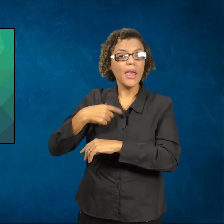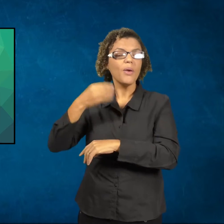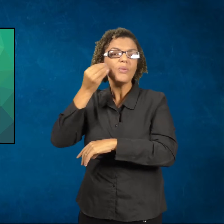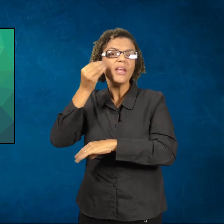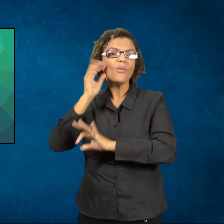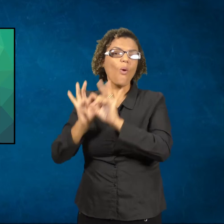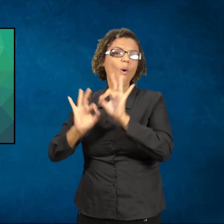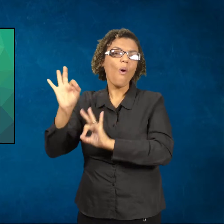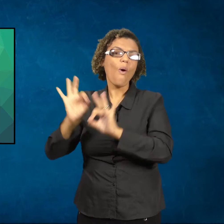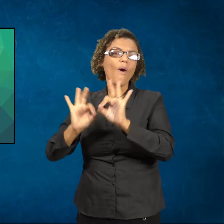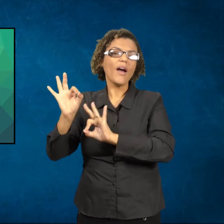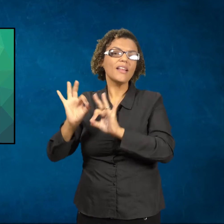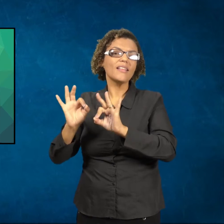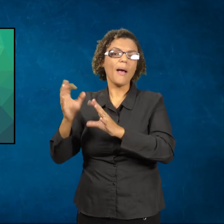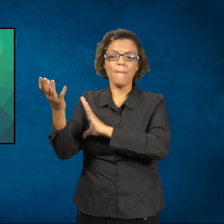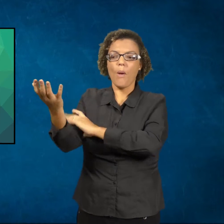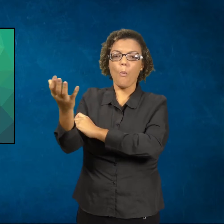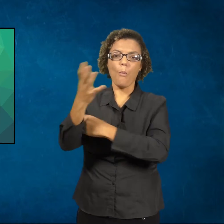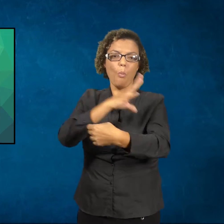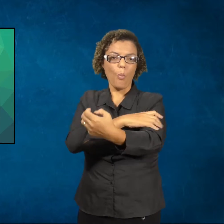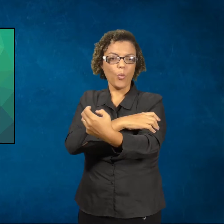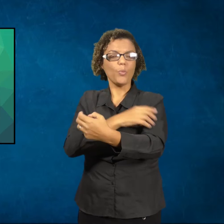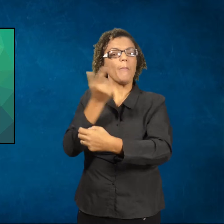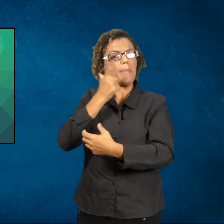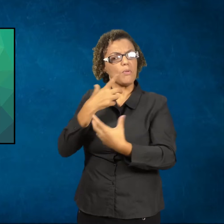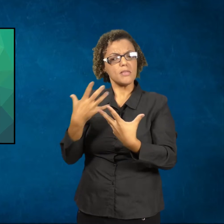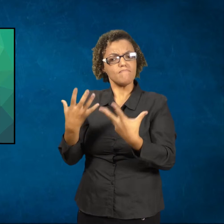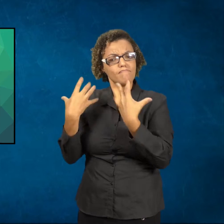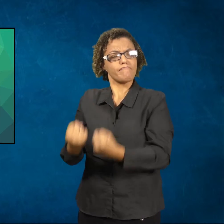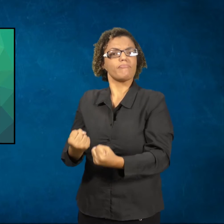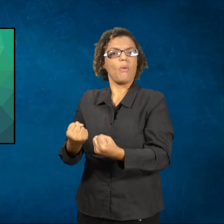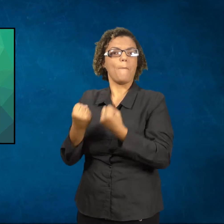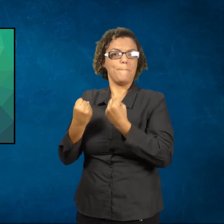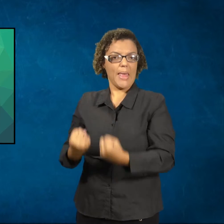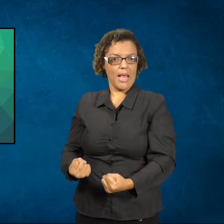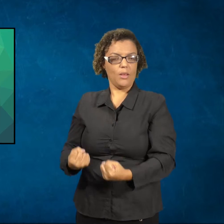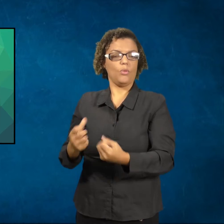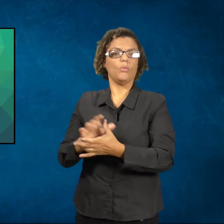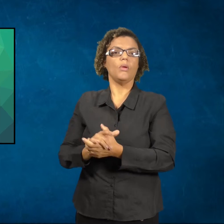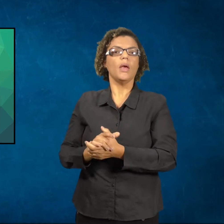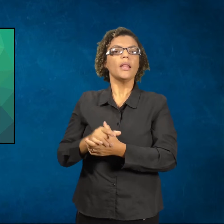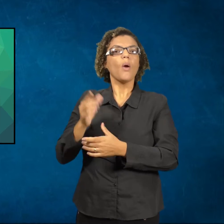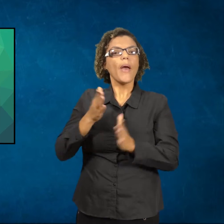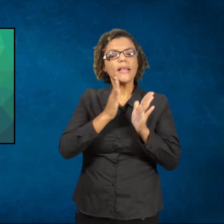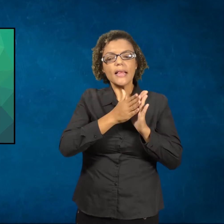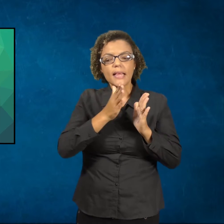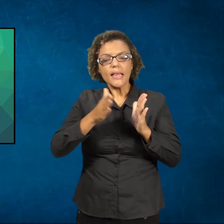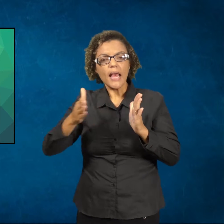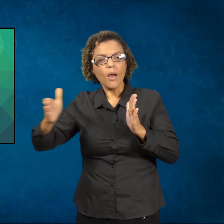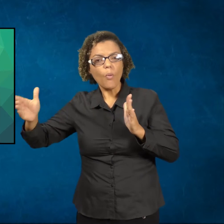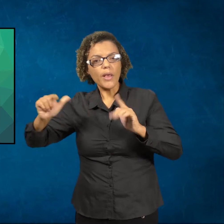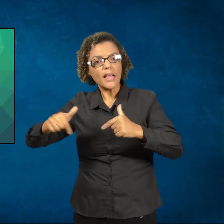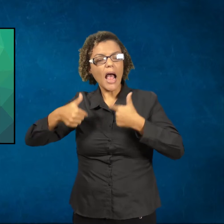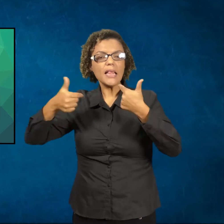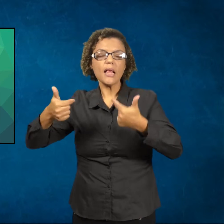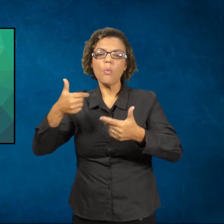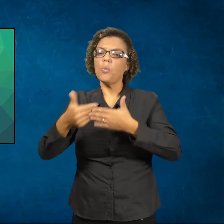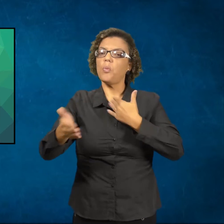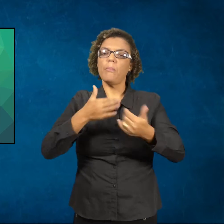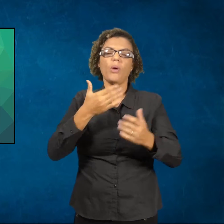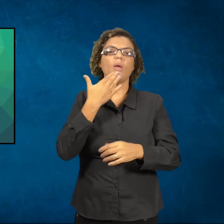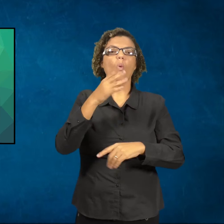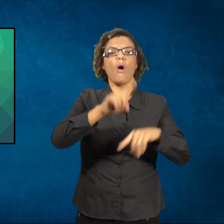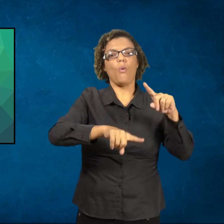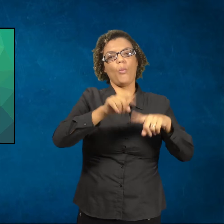muscular para poder sustentar o peso do objeto que eu vou pegar. Essa sequência de ações independe do